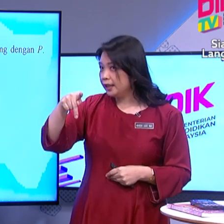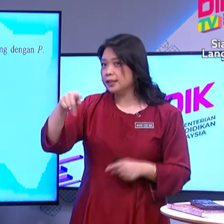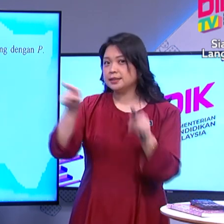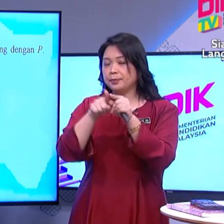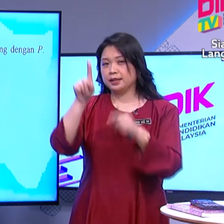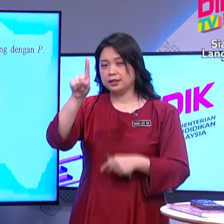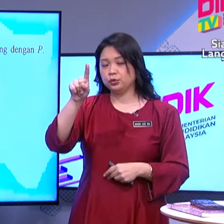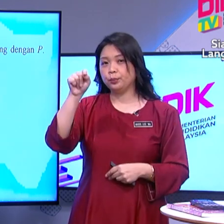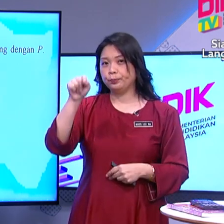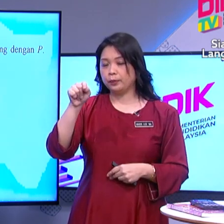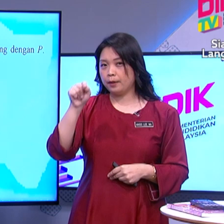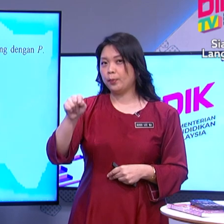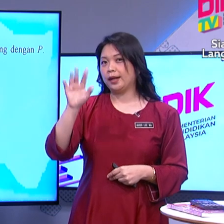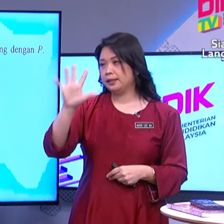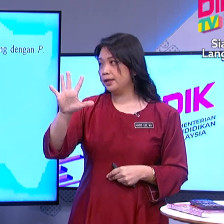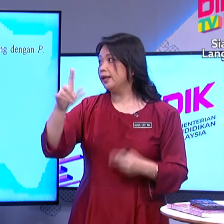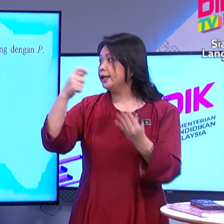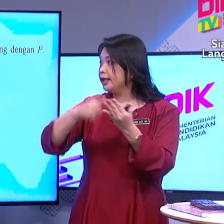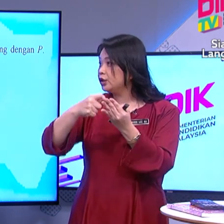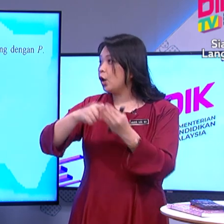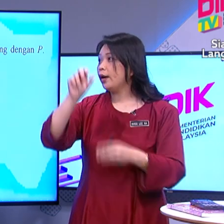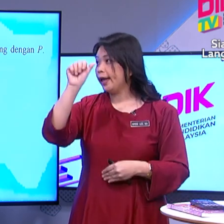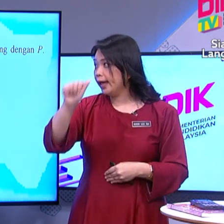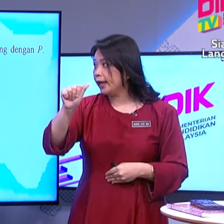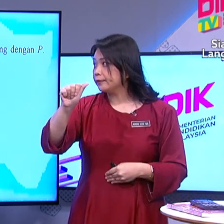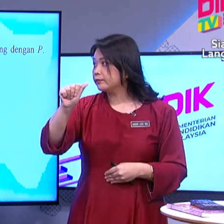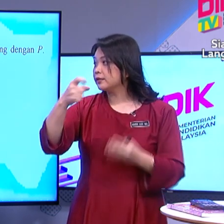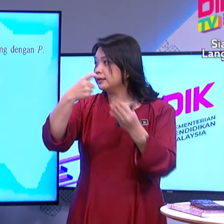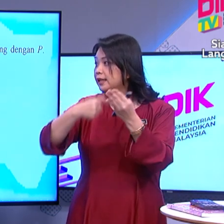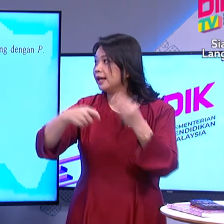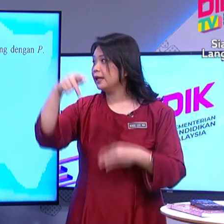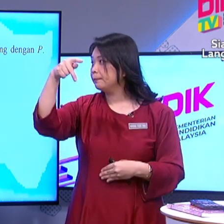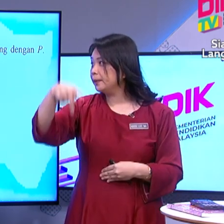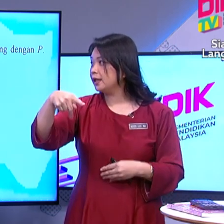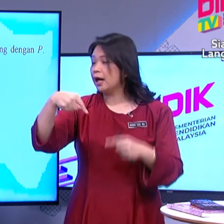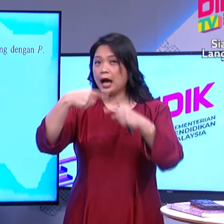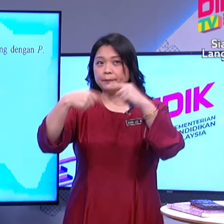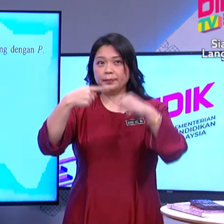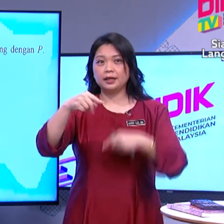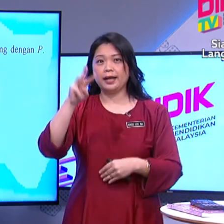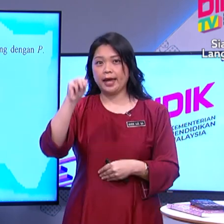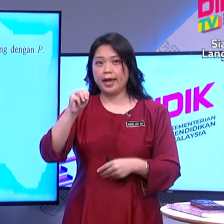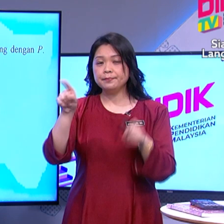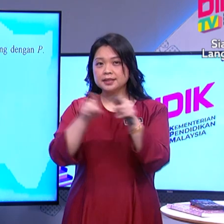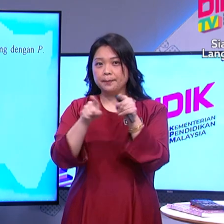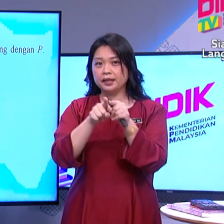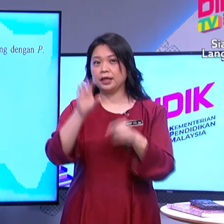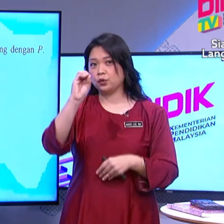48-60 satu populer terima hitung nilai keep apabila n =